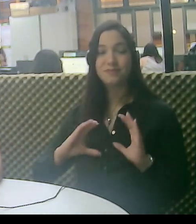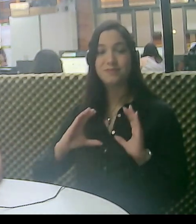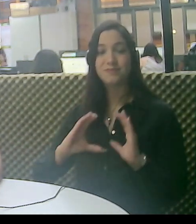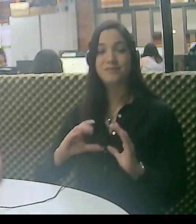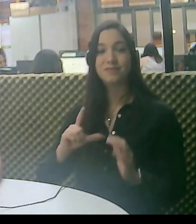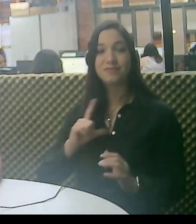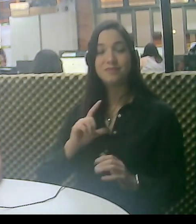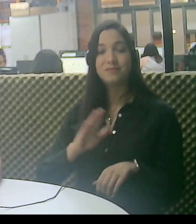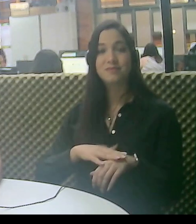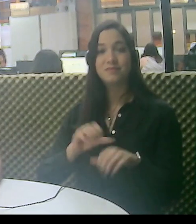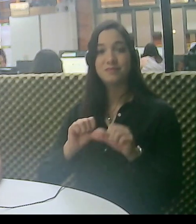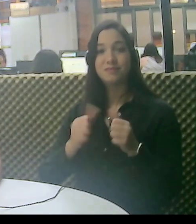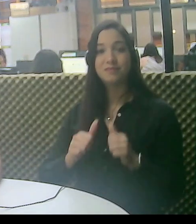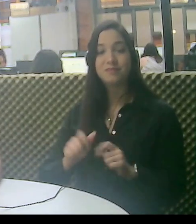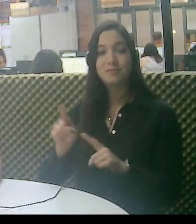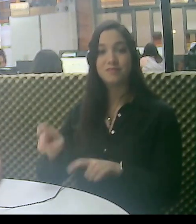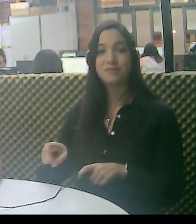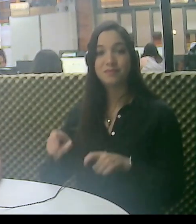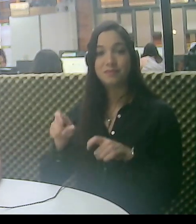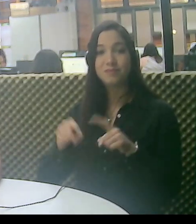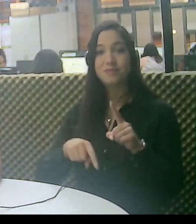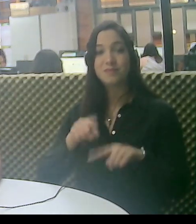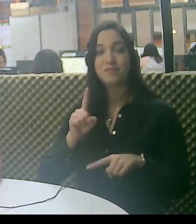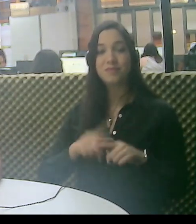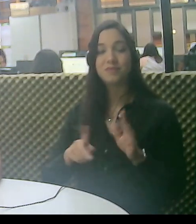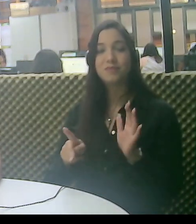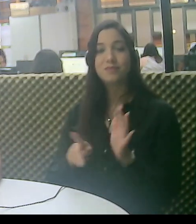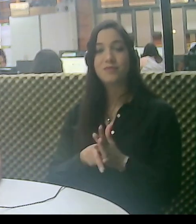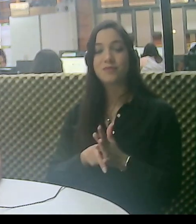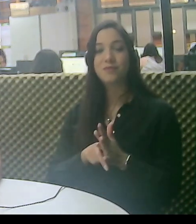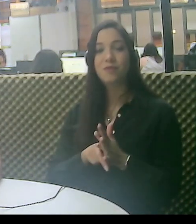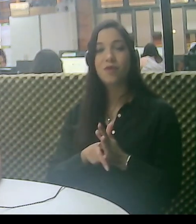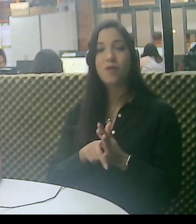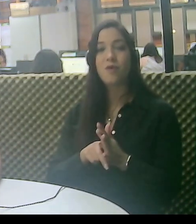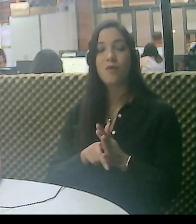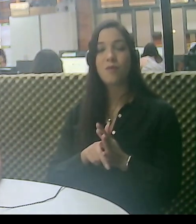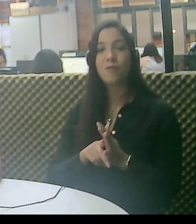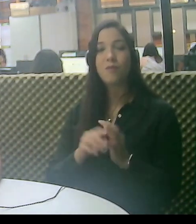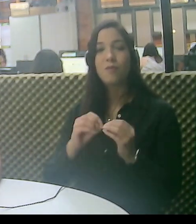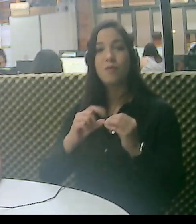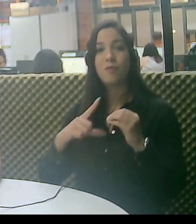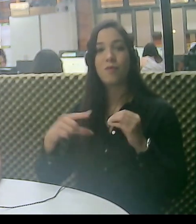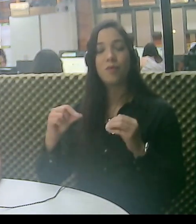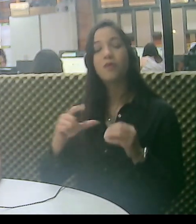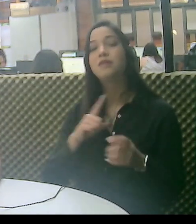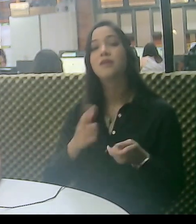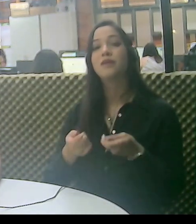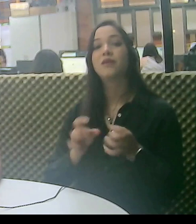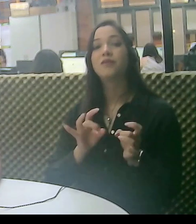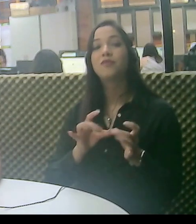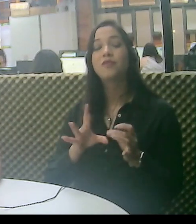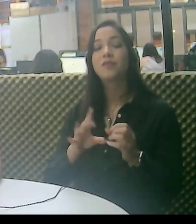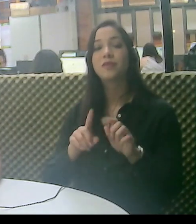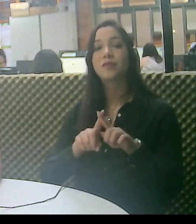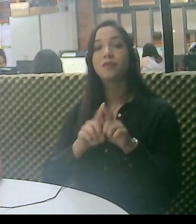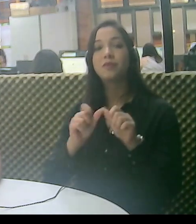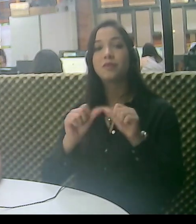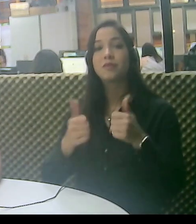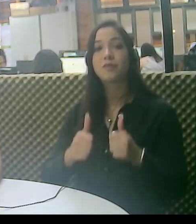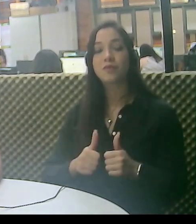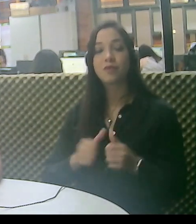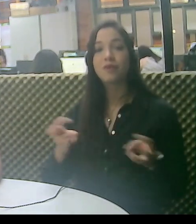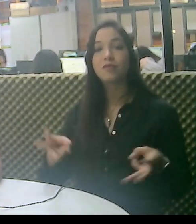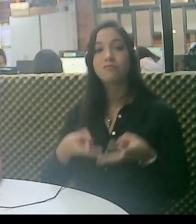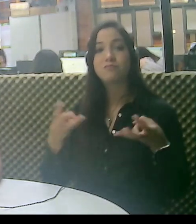reúne artesãos e produtores rurais com produtos agroecológicos à população. A comercialização de artesanatos, hortifruti